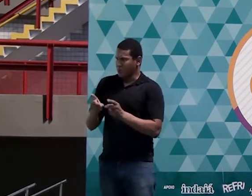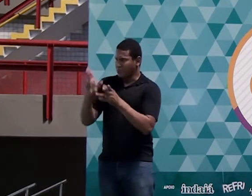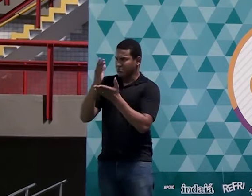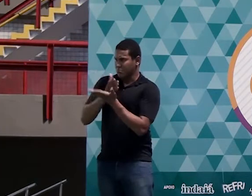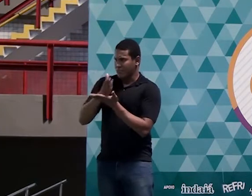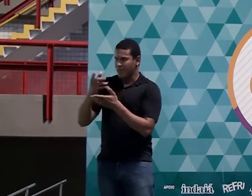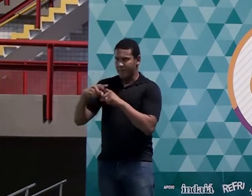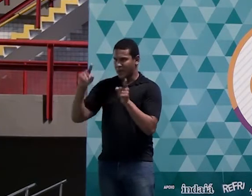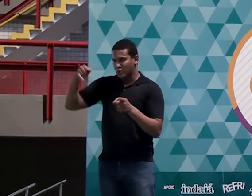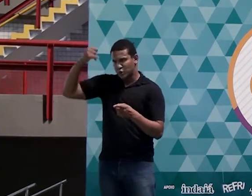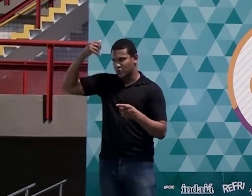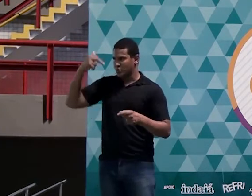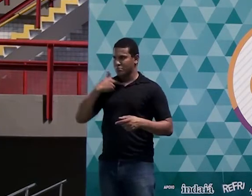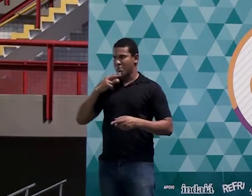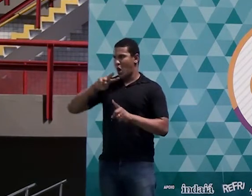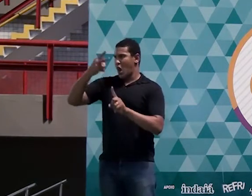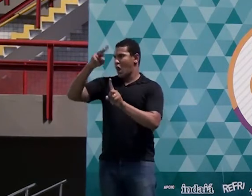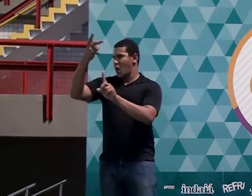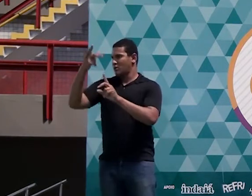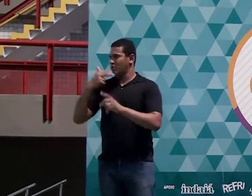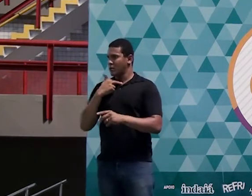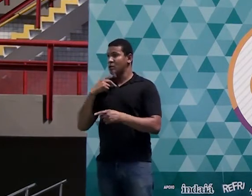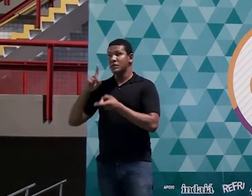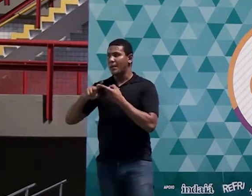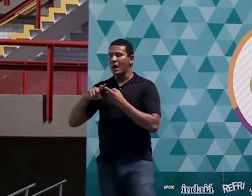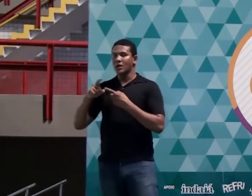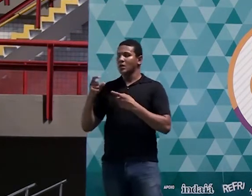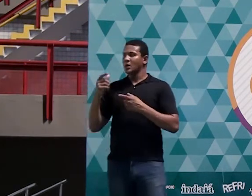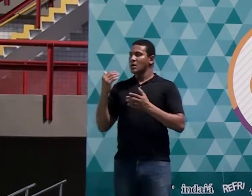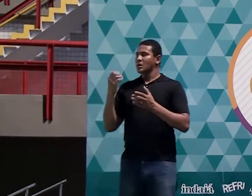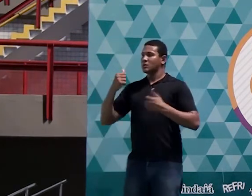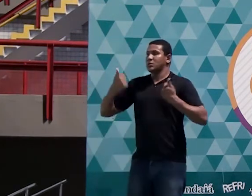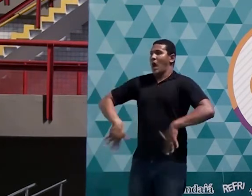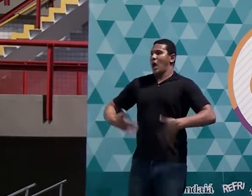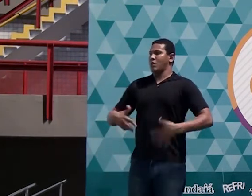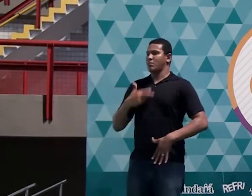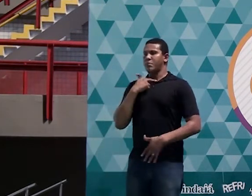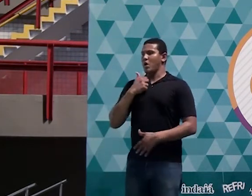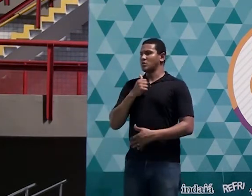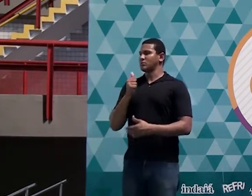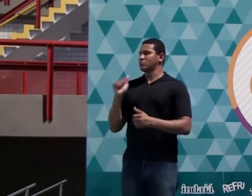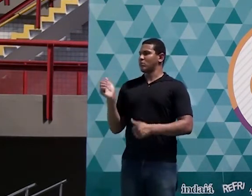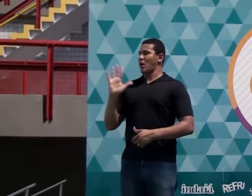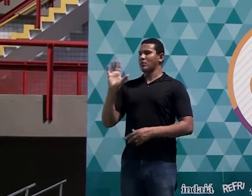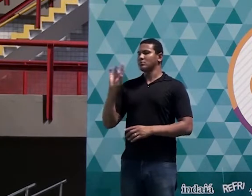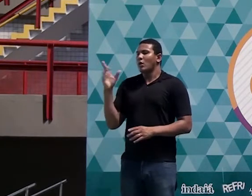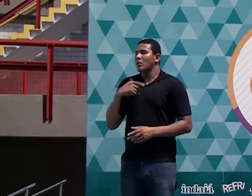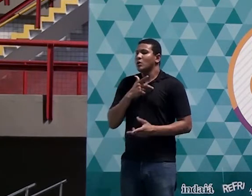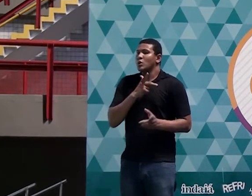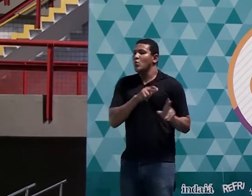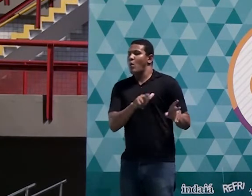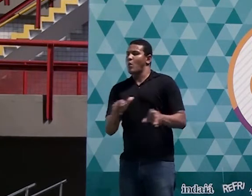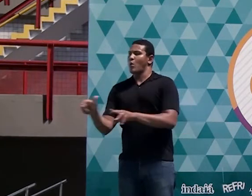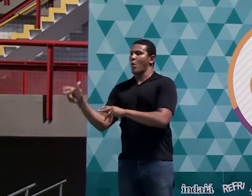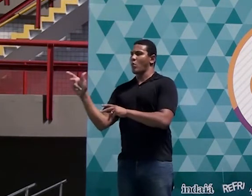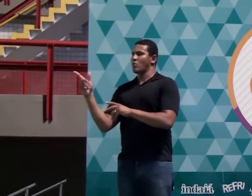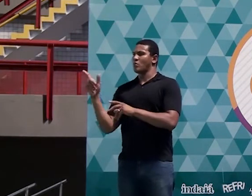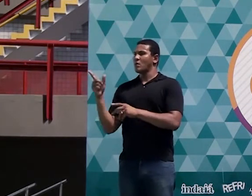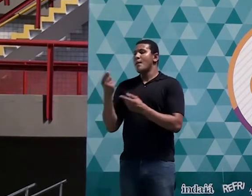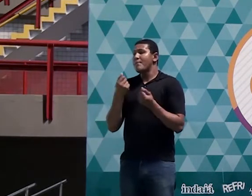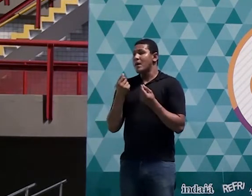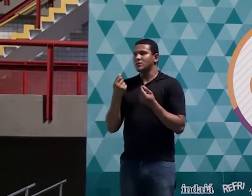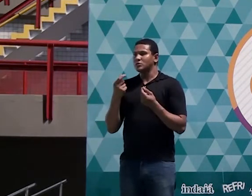cobrar juros. E não pode vender por um preço absurdo. Tá bom? Todo mundo aqui vai vender pelo mesmo preço. O que ganha